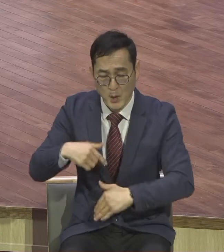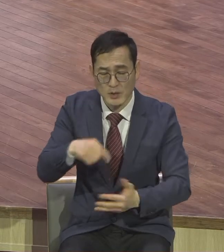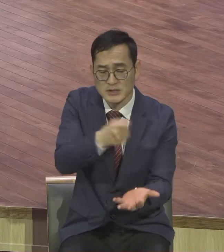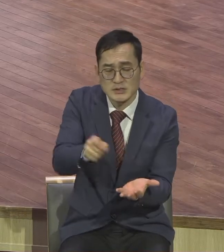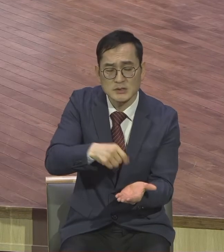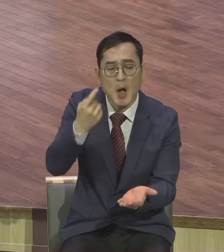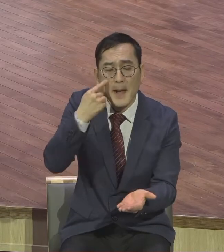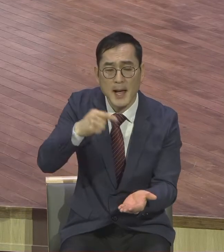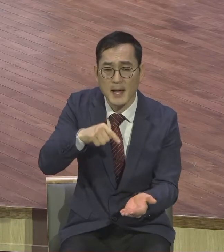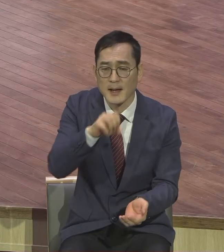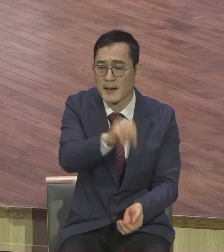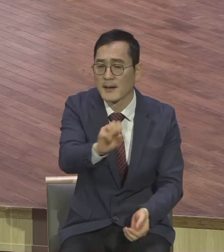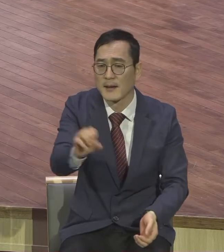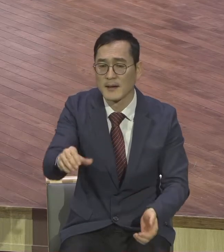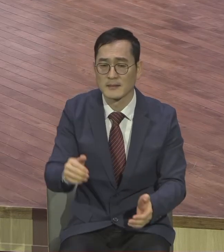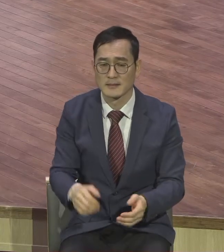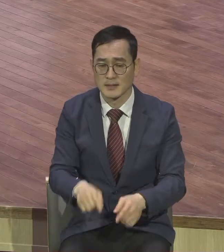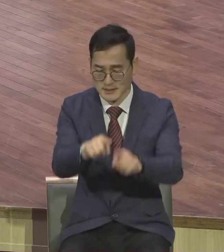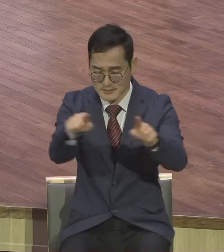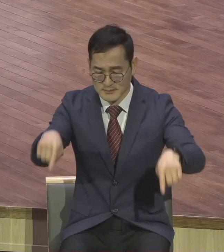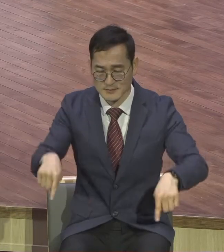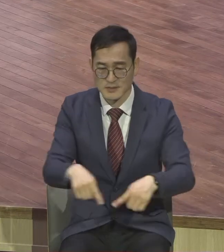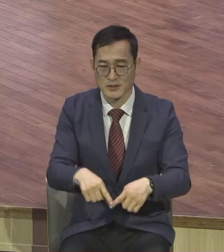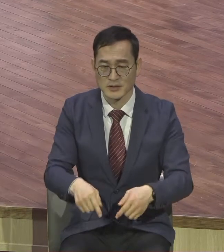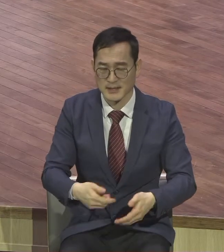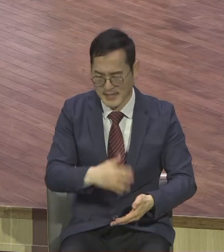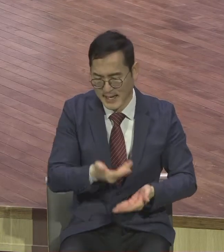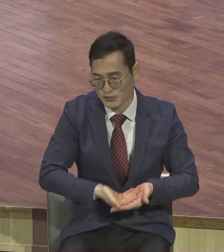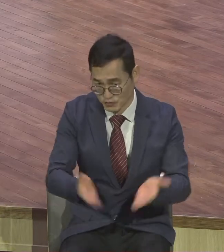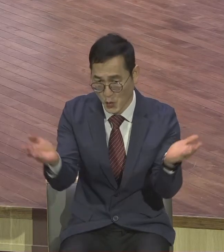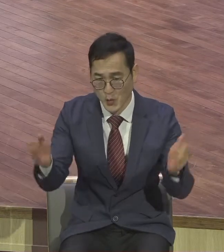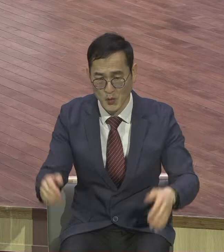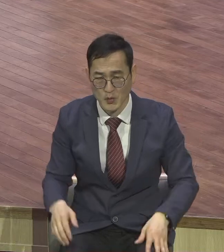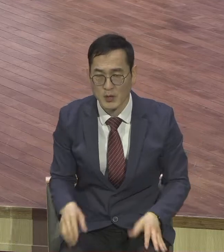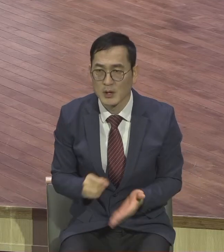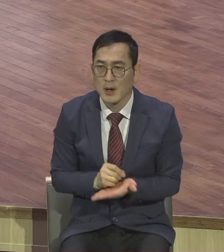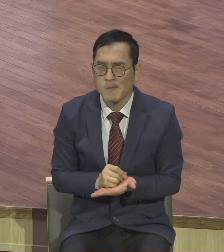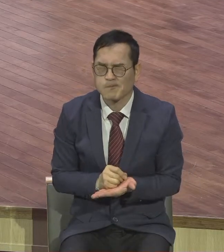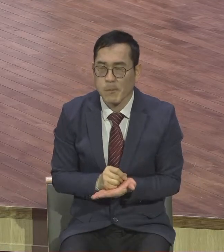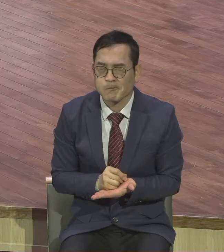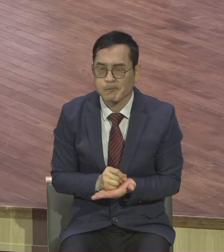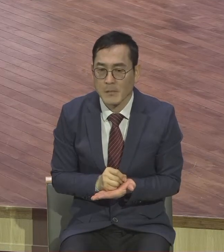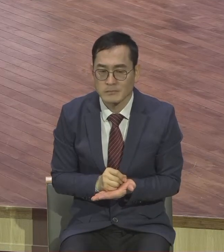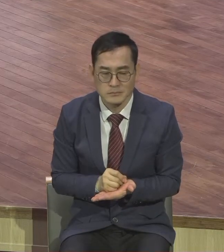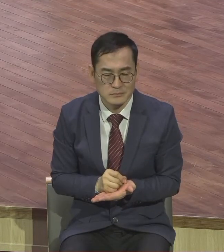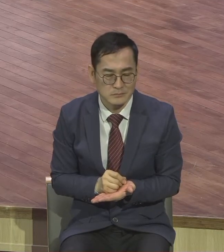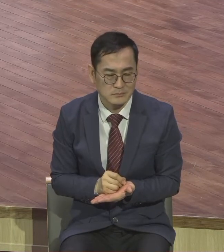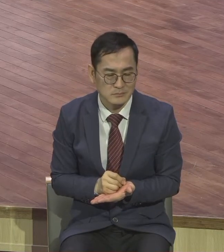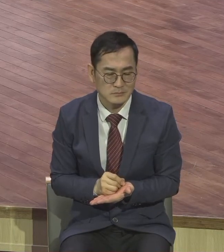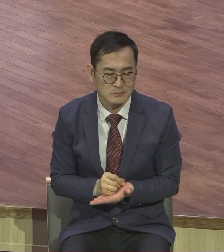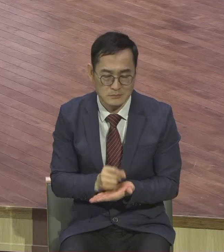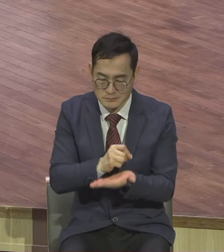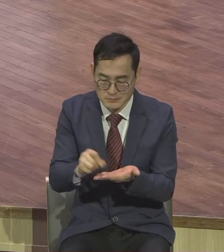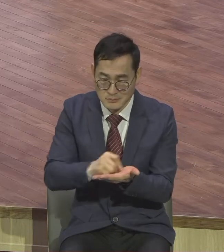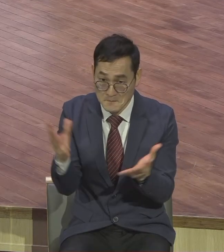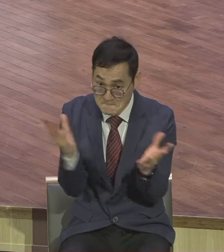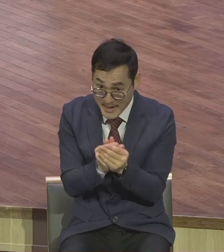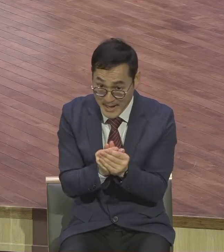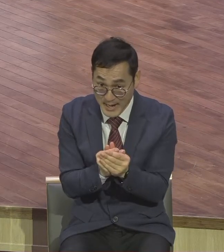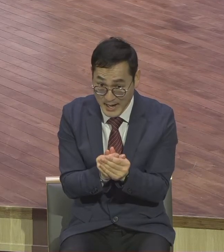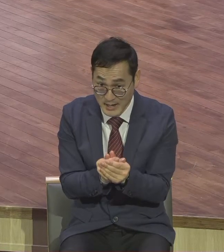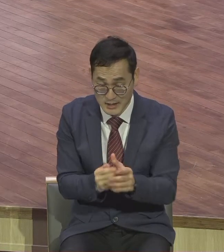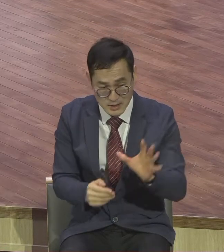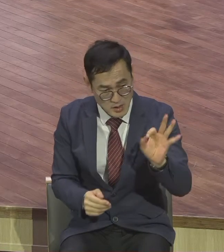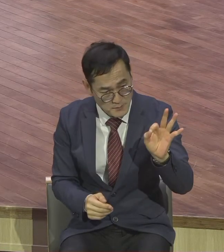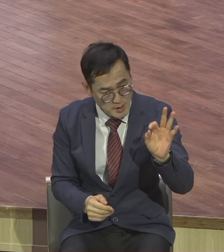그 시험 마칩니다 다른 거 아무것도 안 합니다 뭐 지휘교도 한데 영접 메시지 써봐 백지 던지는데 제대로 쓰는 놈이 열 몇 명 중에서